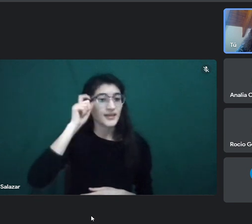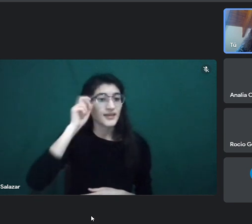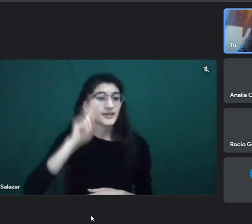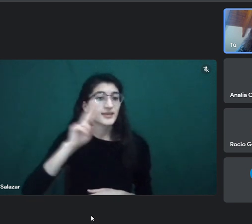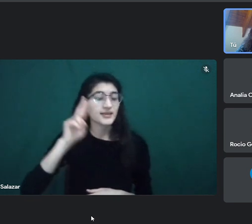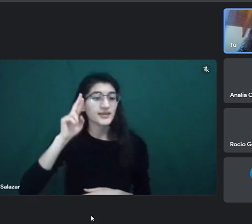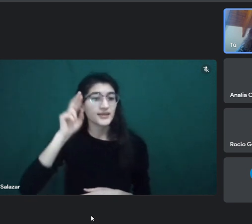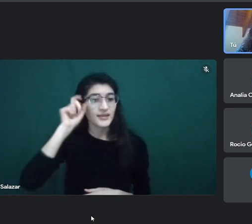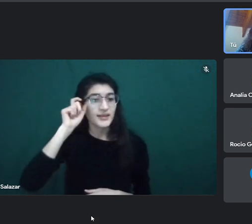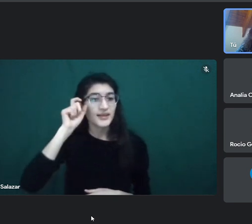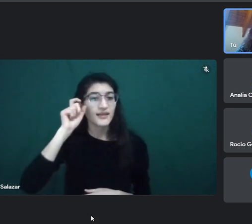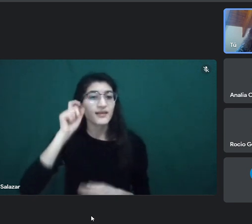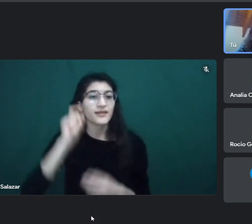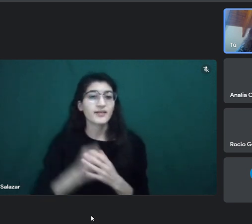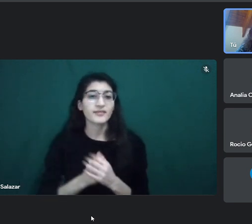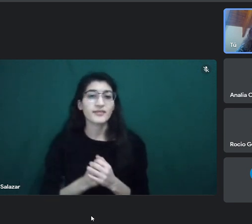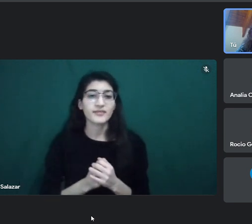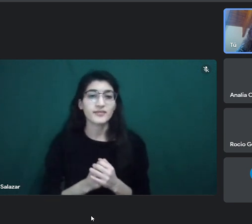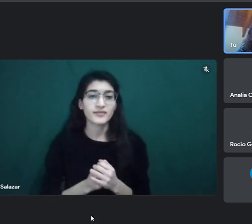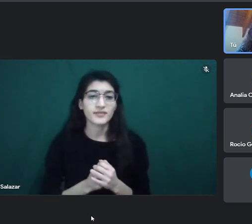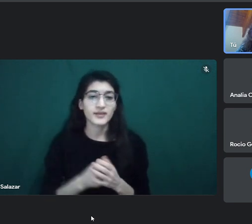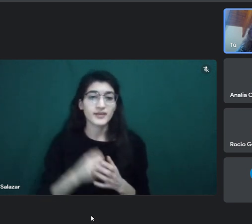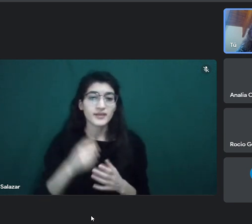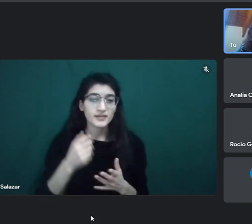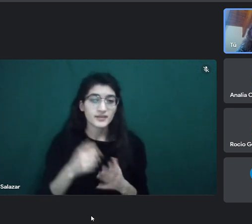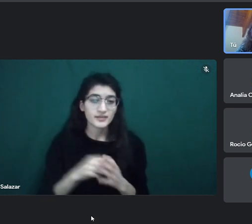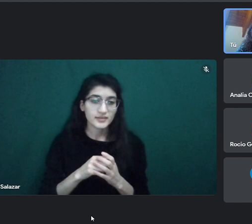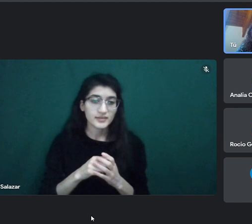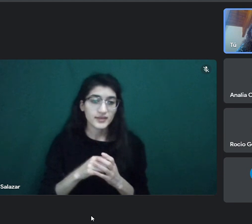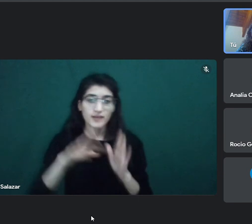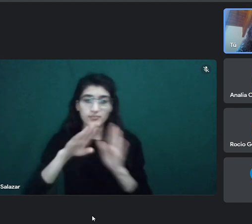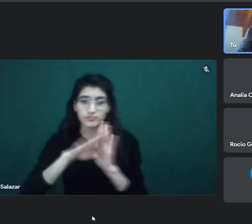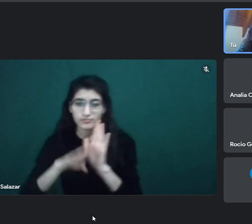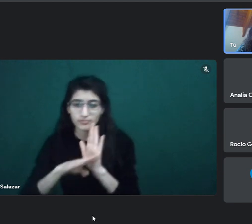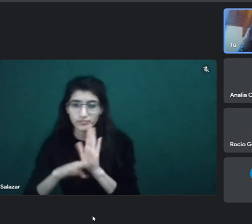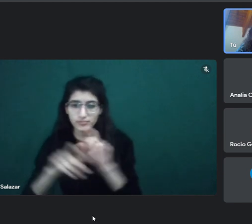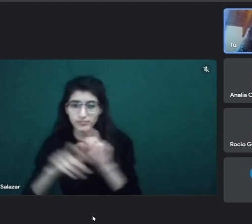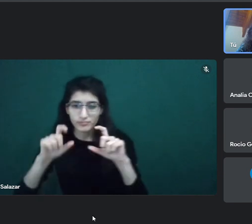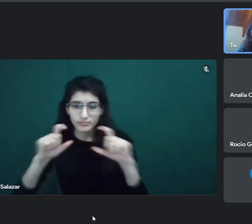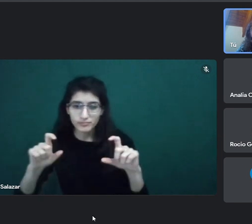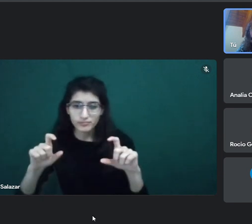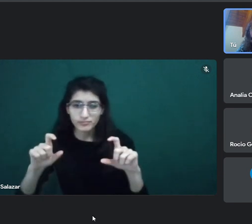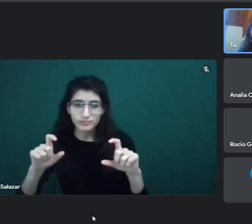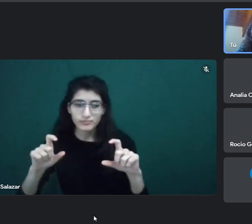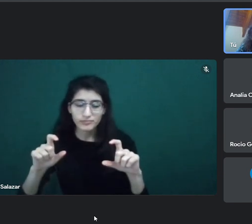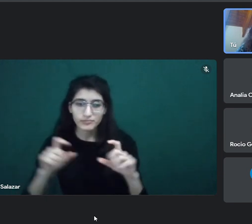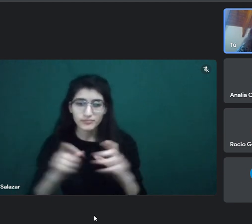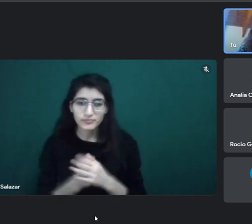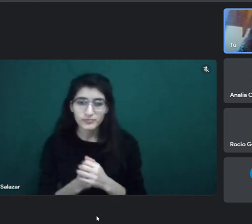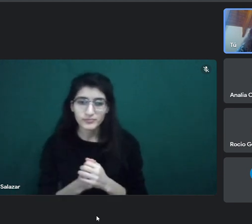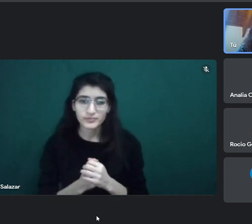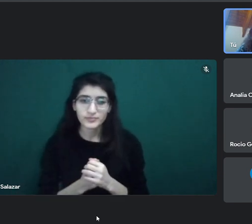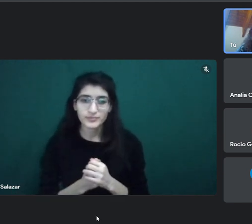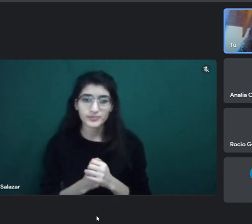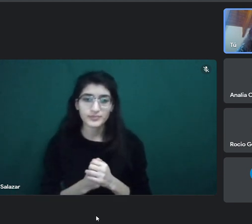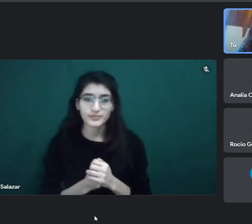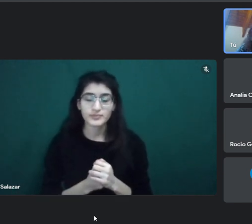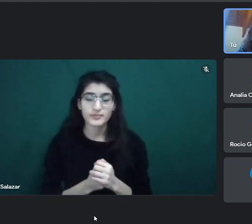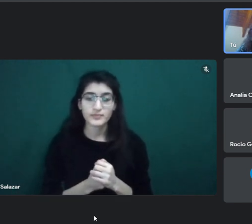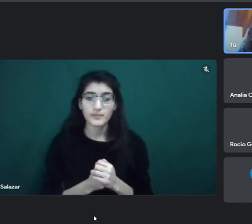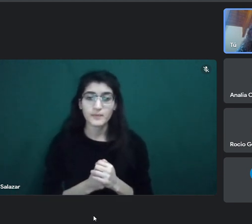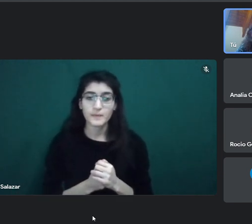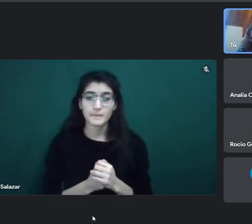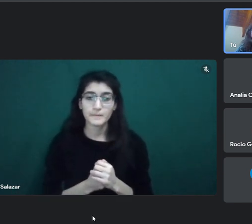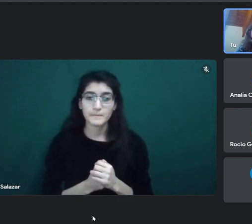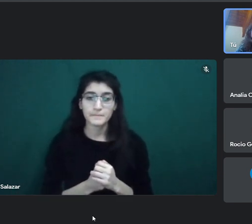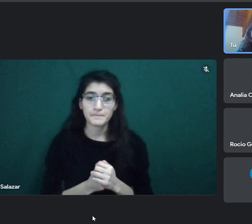había, there was o there were. Si está con el there must be, debe haber. El there no